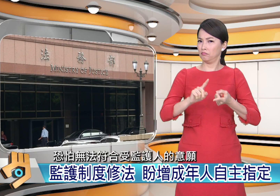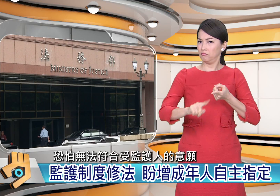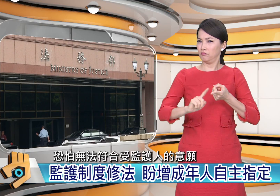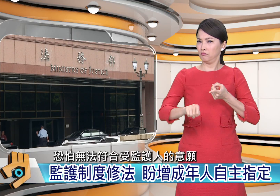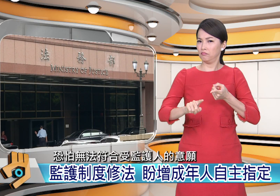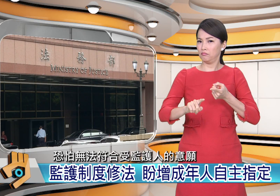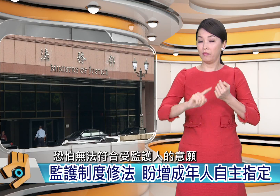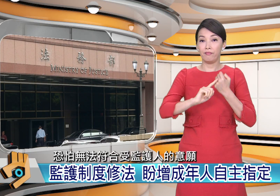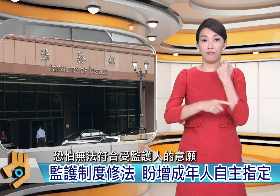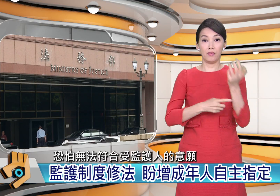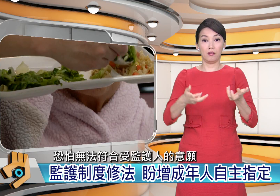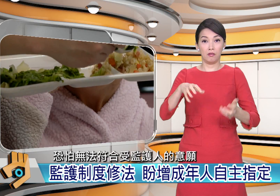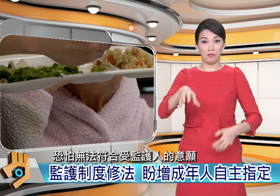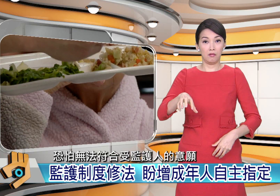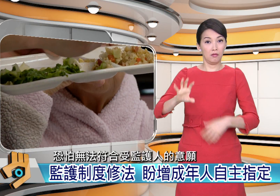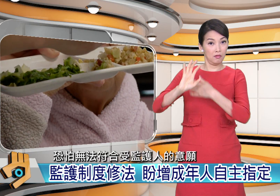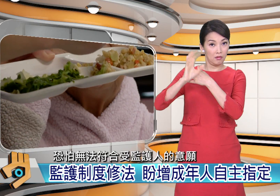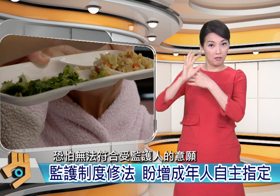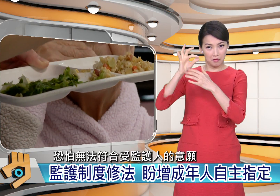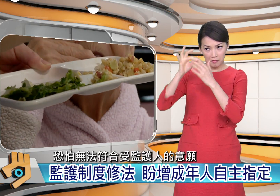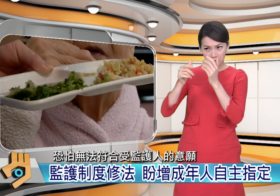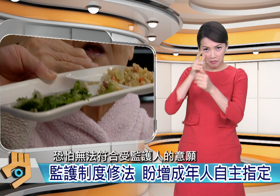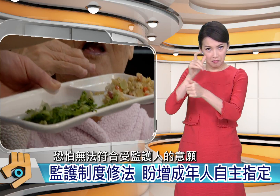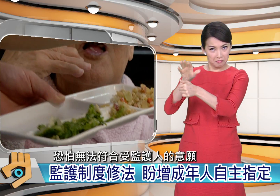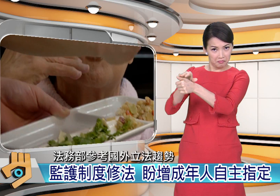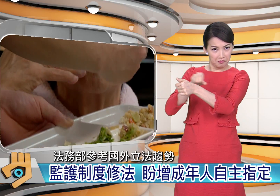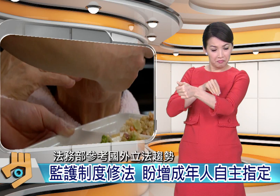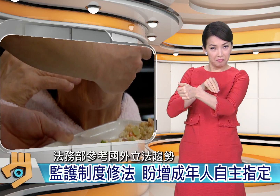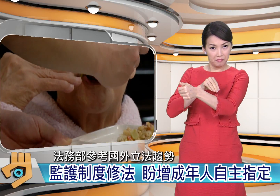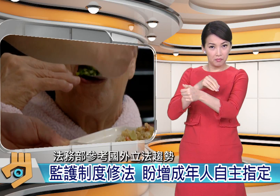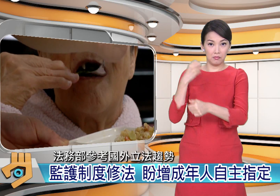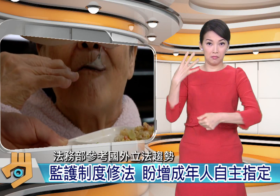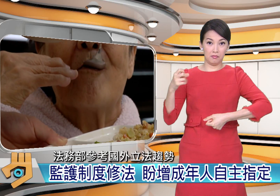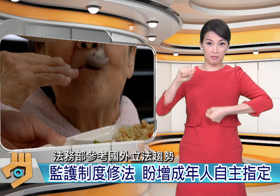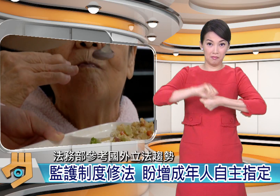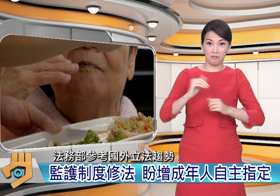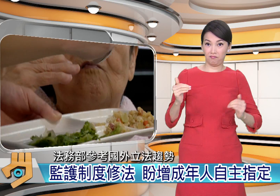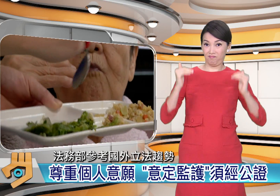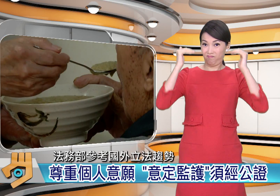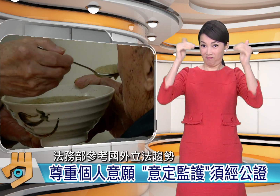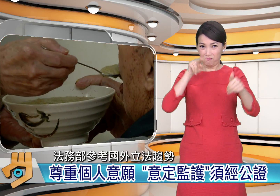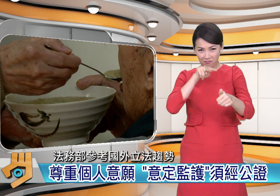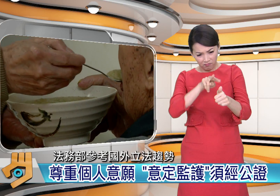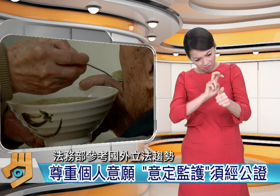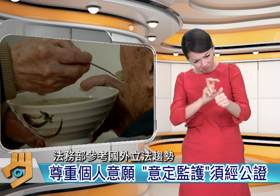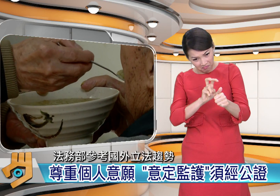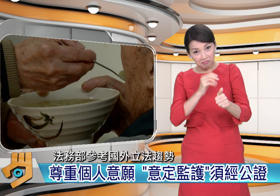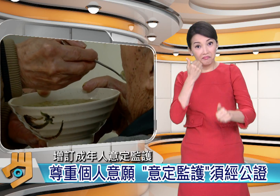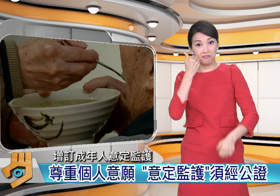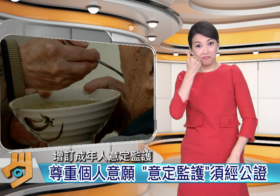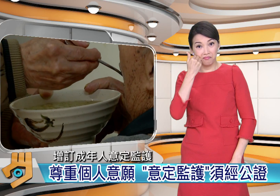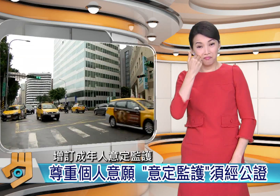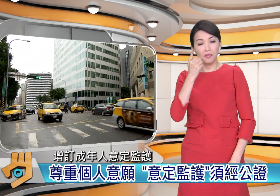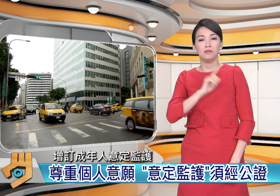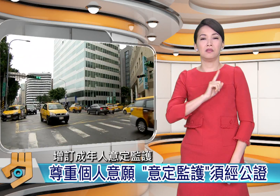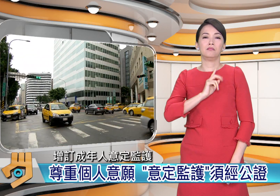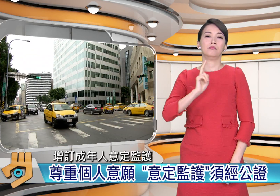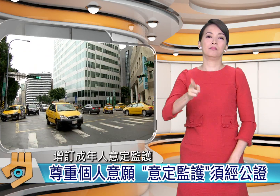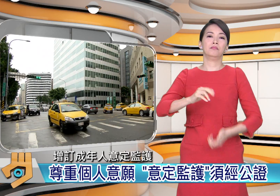合受监护人的意愿。法务部参考国外立法趋势，增订成年人议定